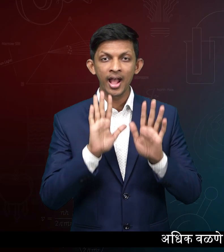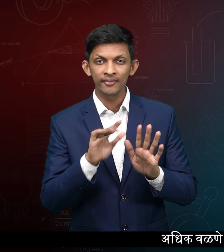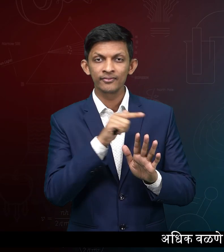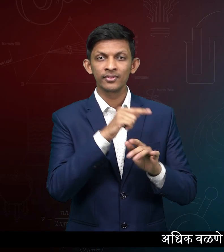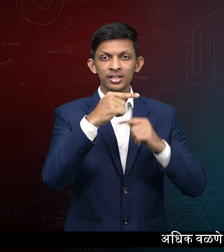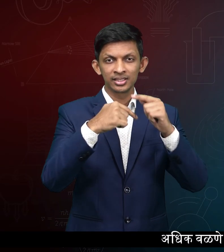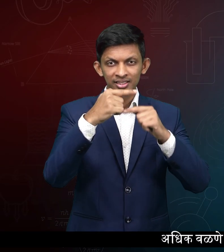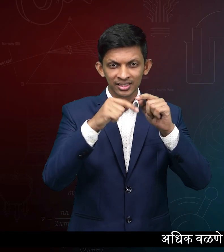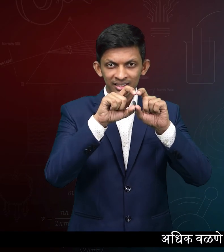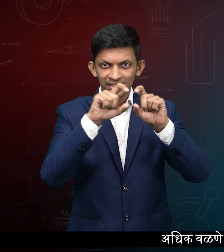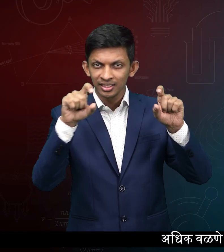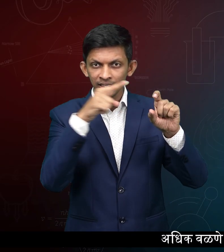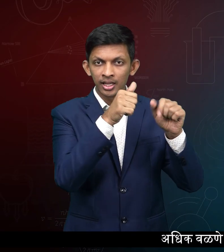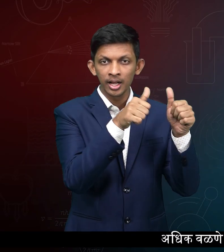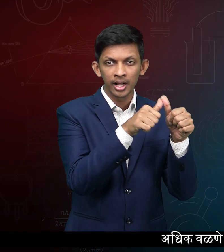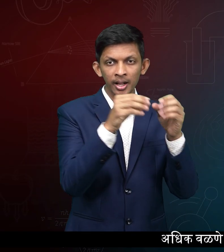अधिक वळणे असलेली AB तारांची कुंडली घ्या.